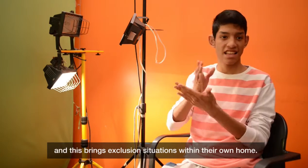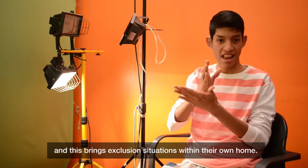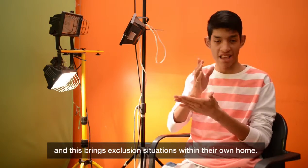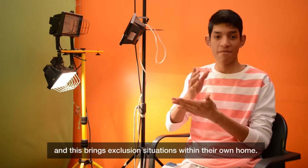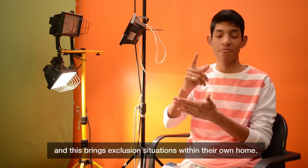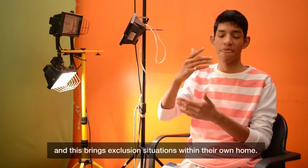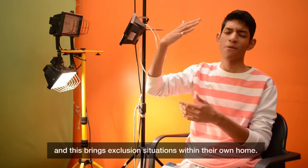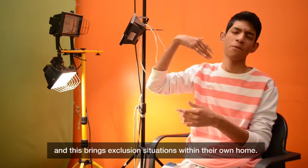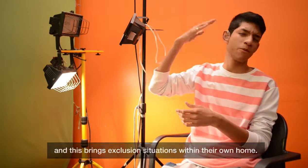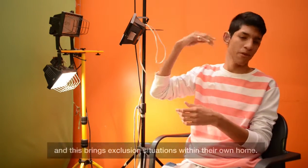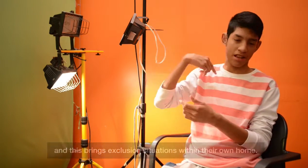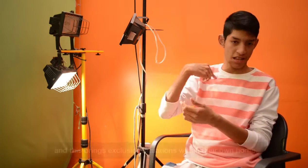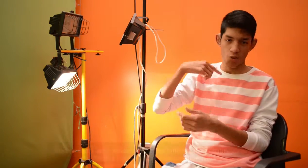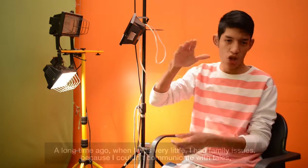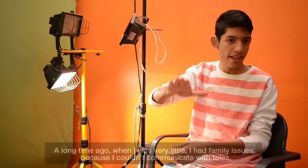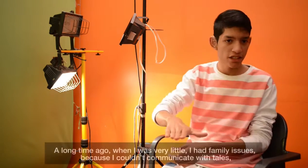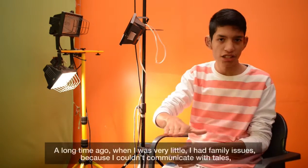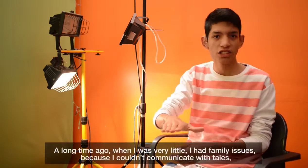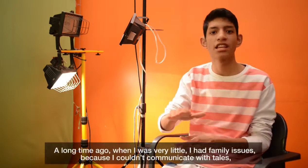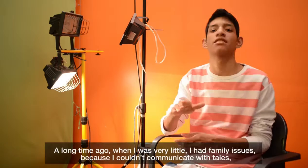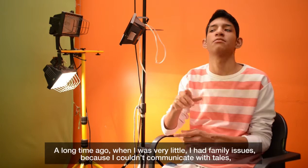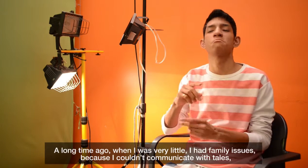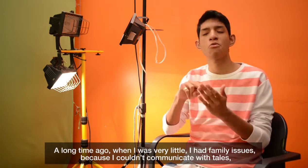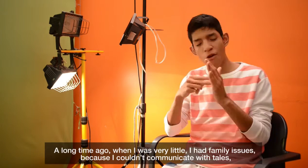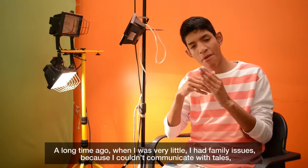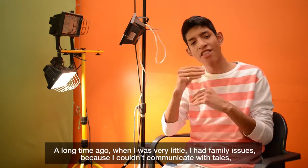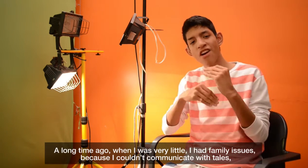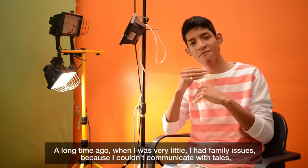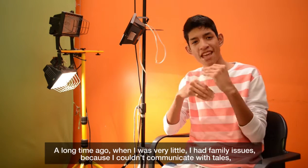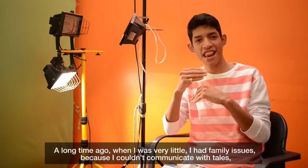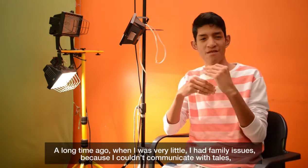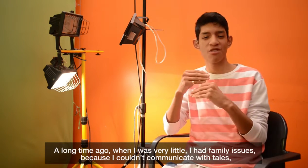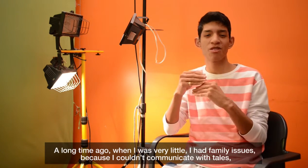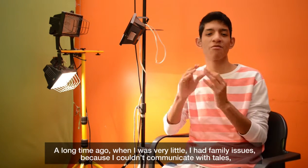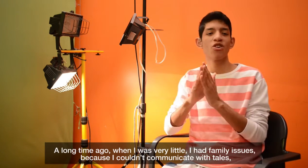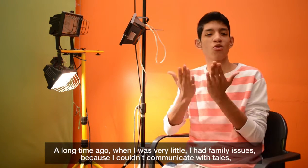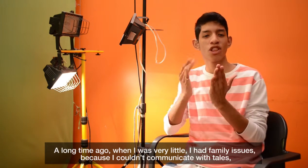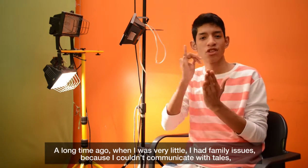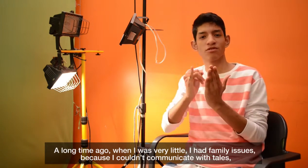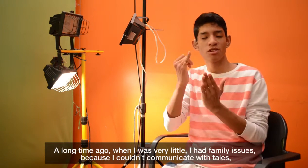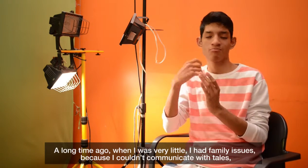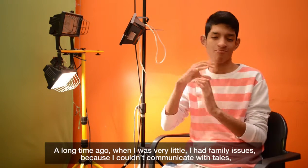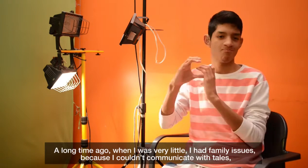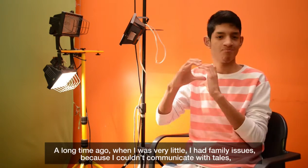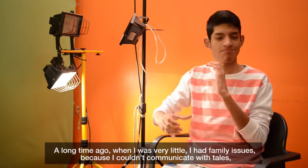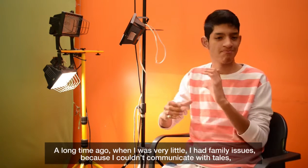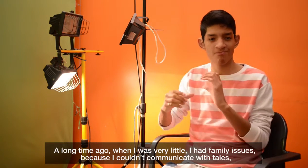dentro de su propia casa. Hace mucho tiempo, cuando era chiquito, tenía, bueno, un problema de la familia, digamos, porque con los